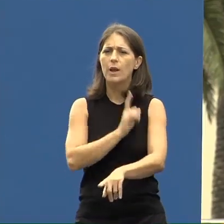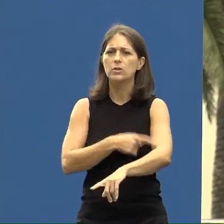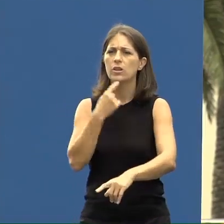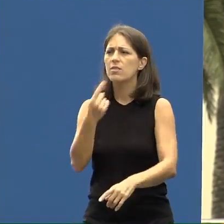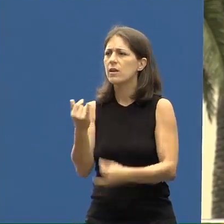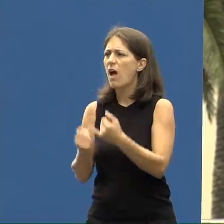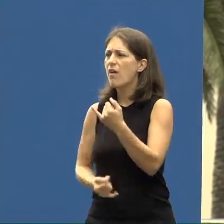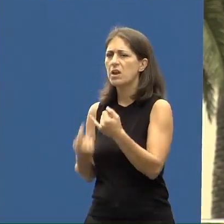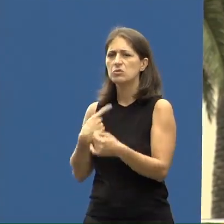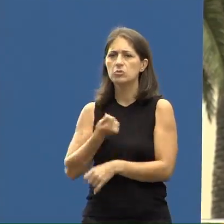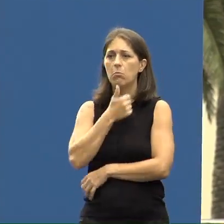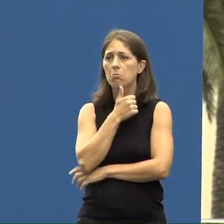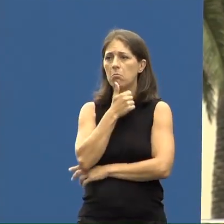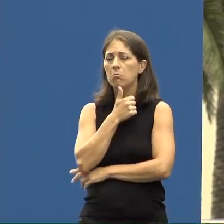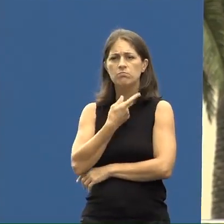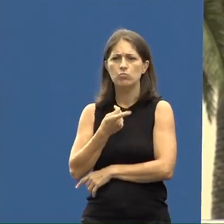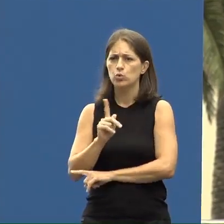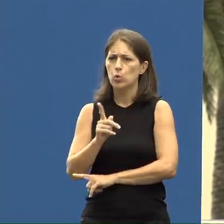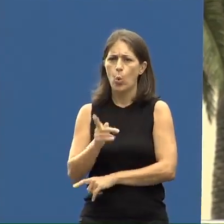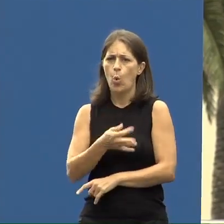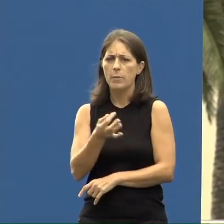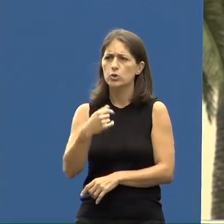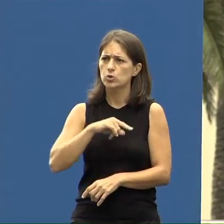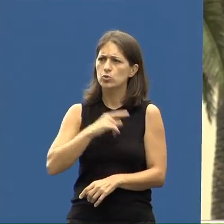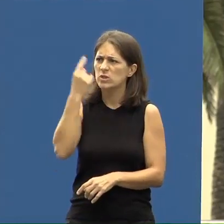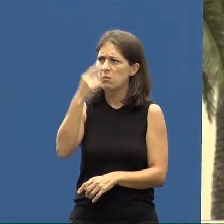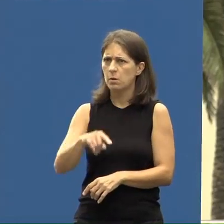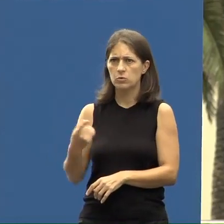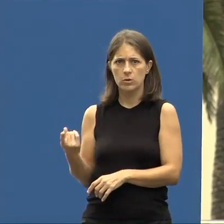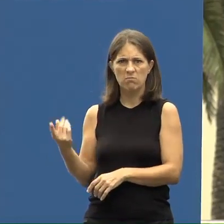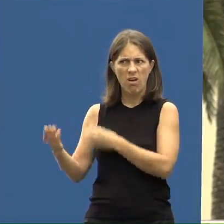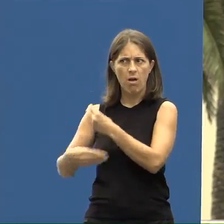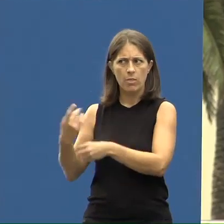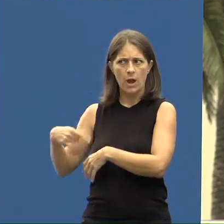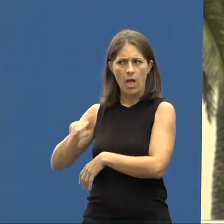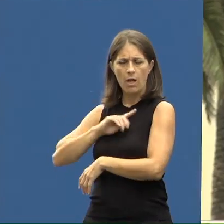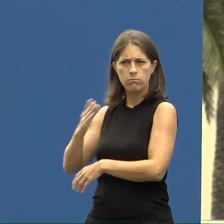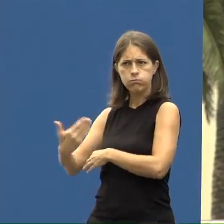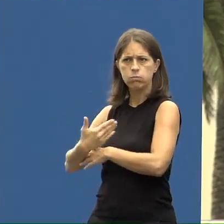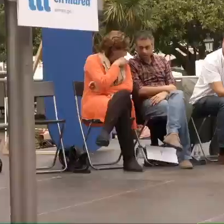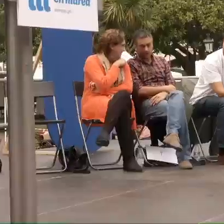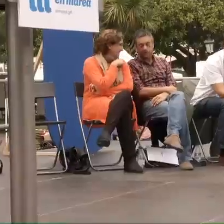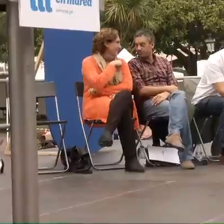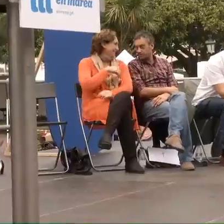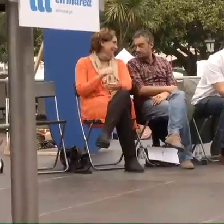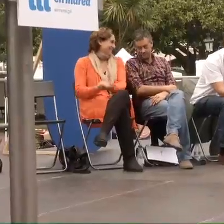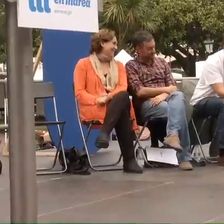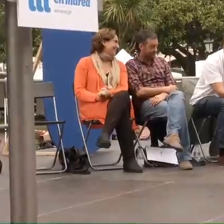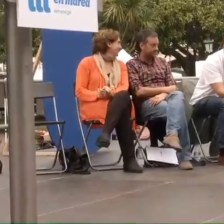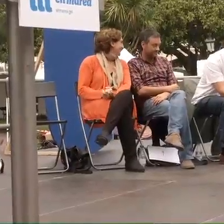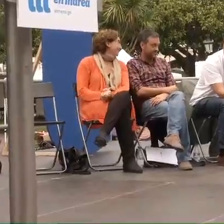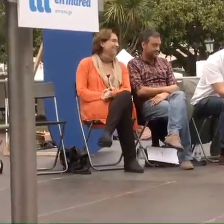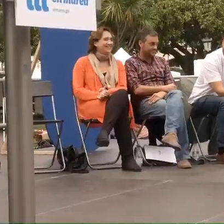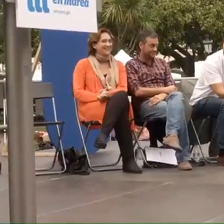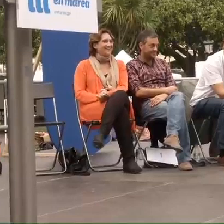decir que non nos conformábamos e que non nos chegaba e que sabíamos as que nos estaban facendo. Grazas a todas, a todos, Luca, Antón, aos